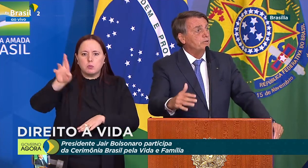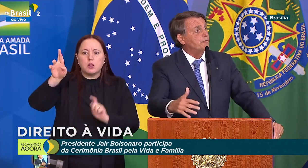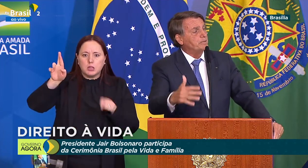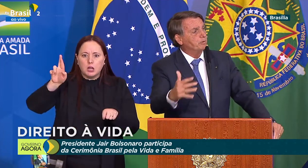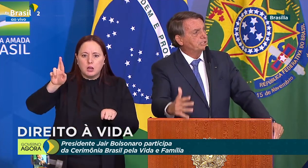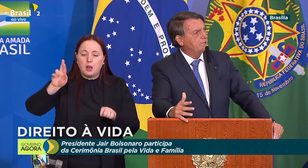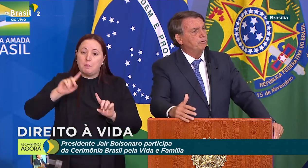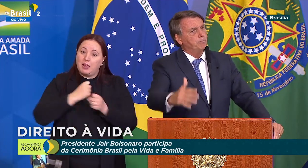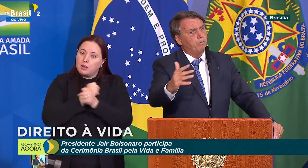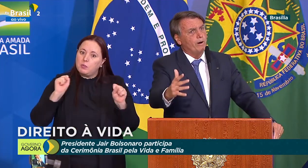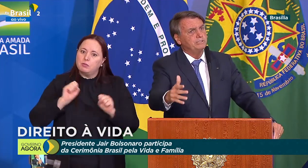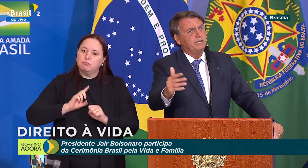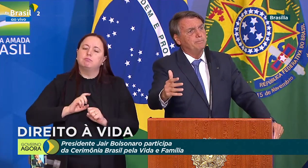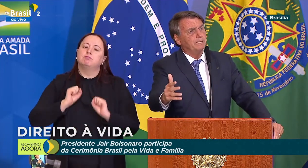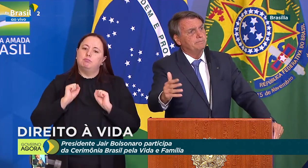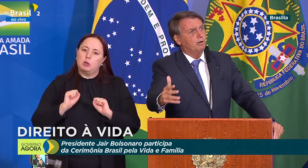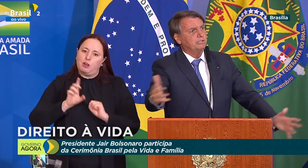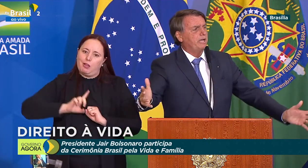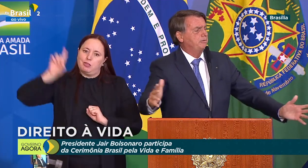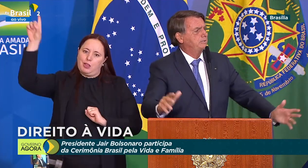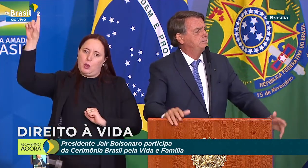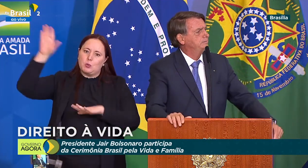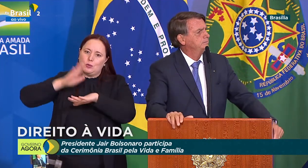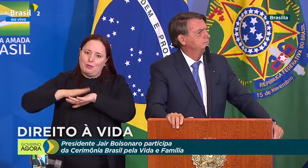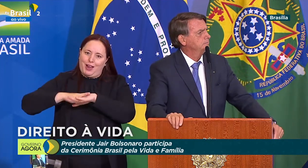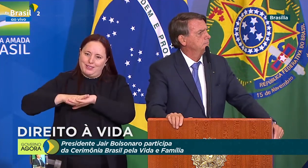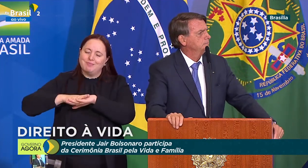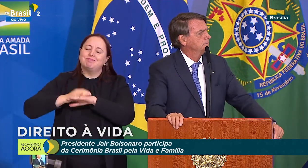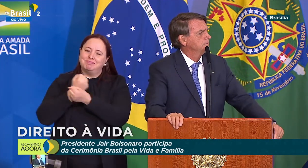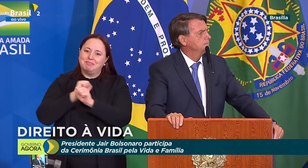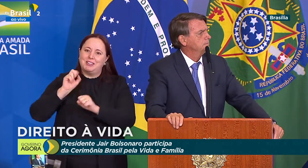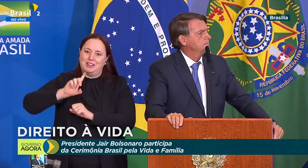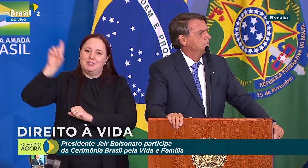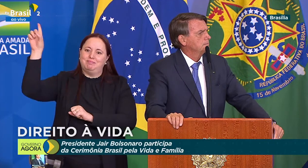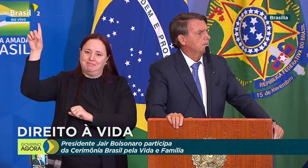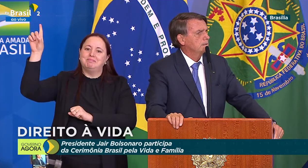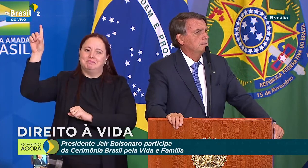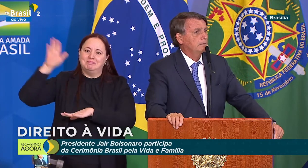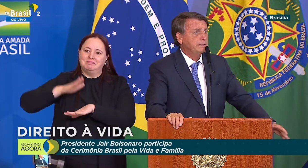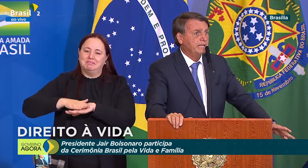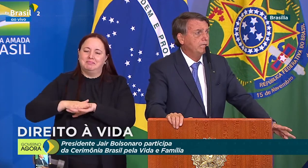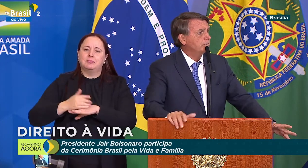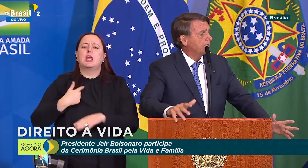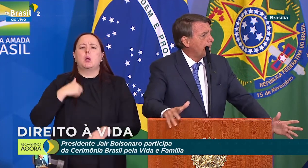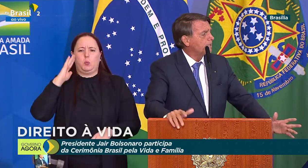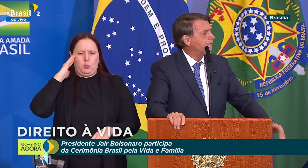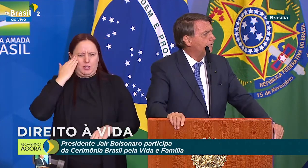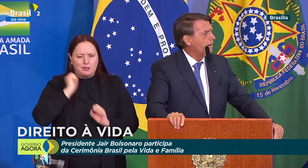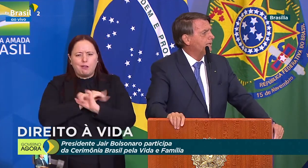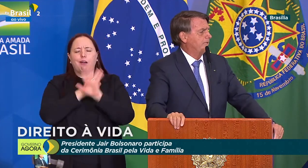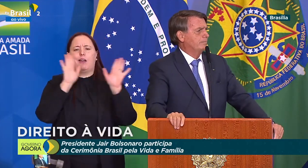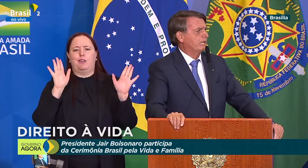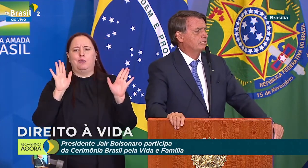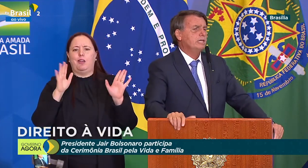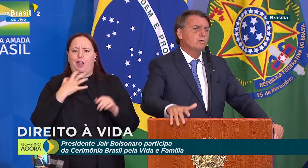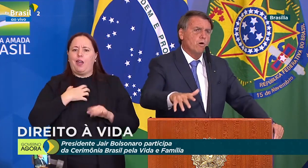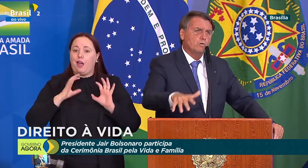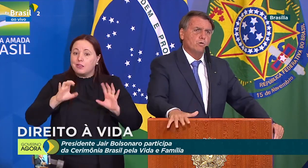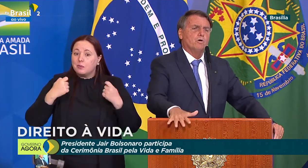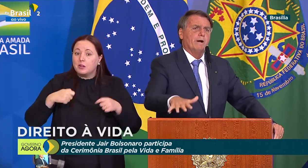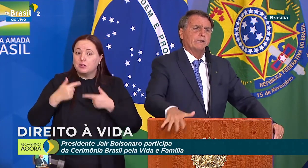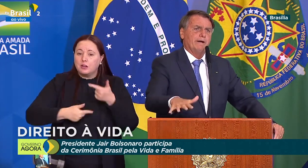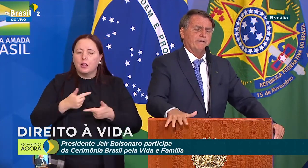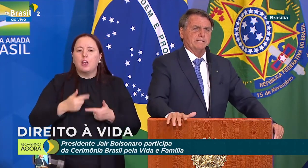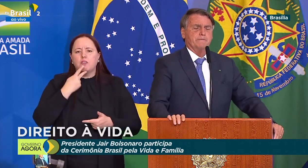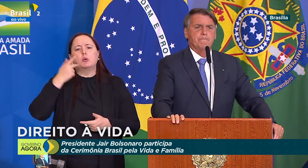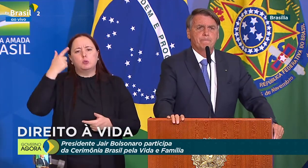o que for impossível pode Nas Mãos de Deus e eu entendo que a dessa forma que devemos